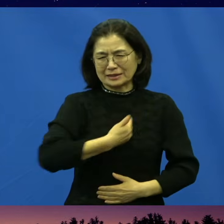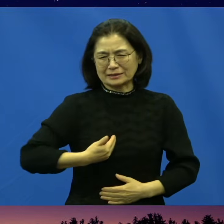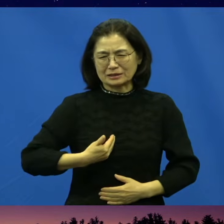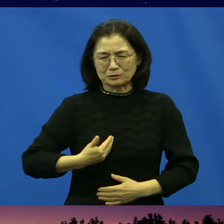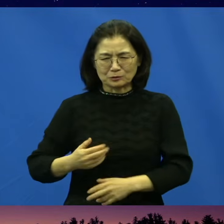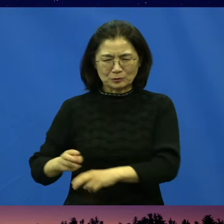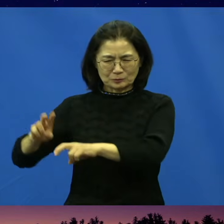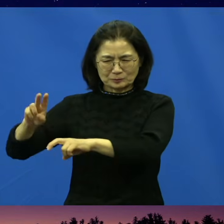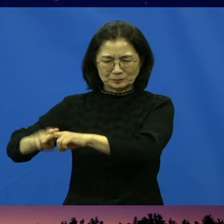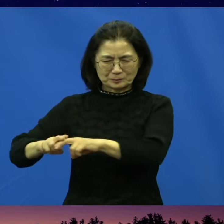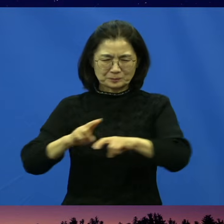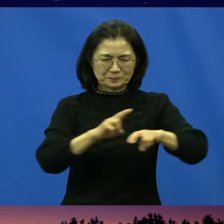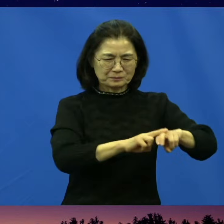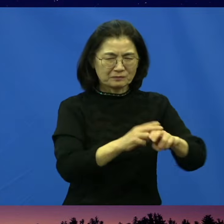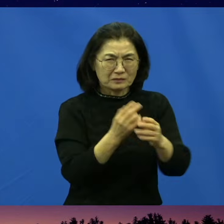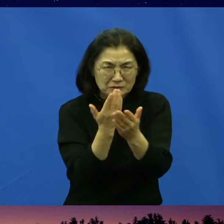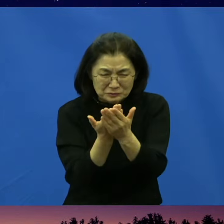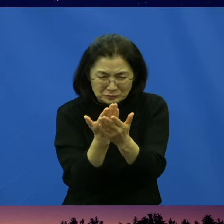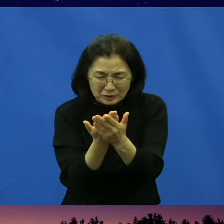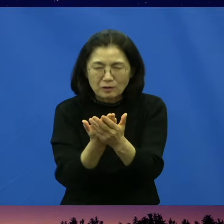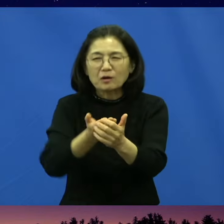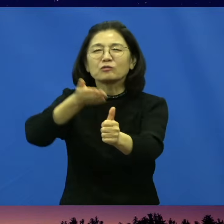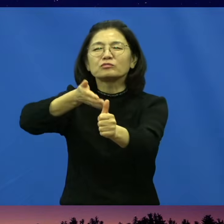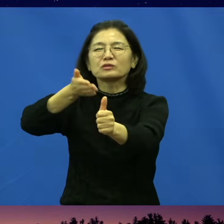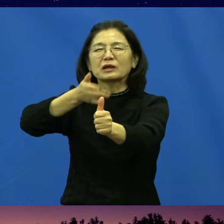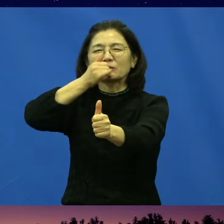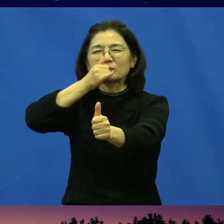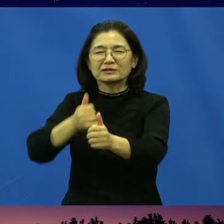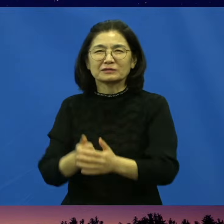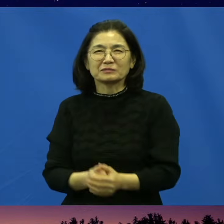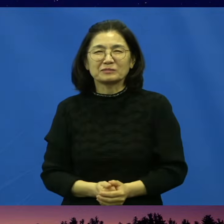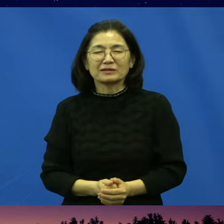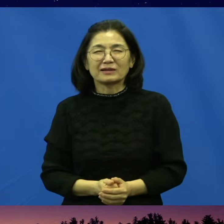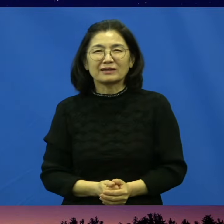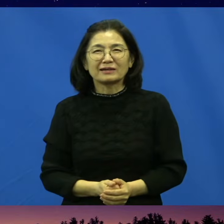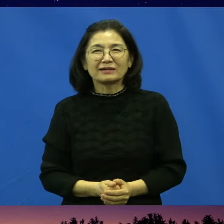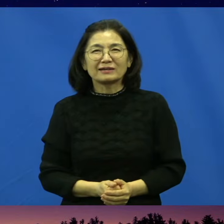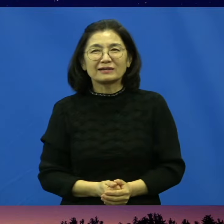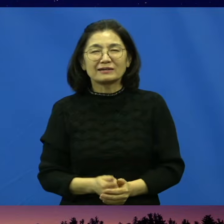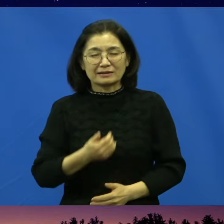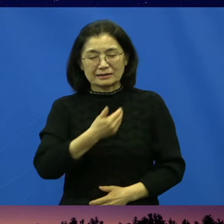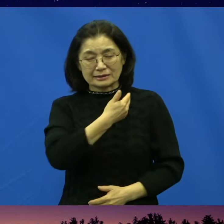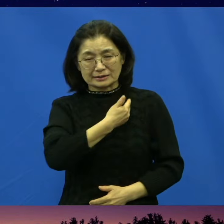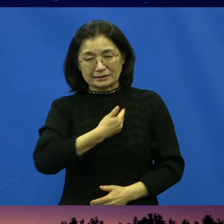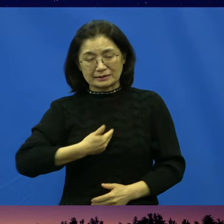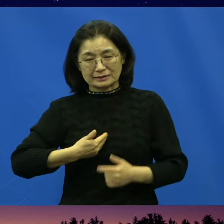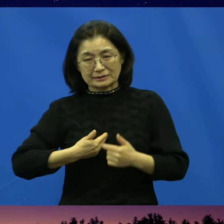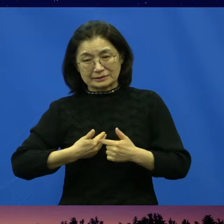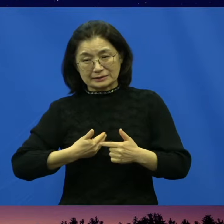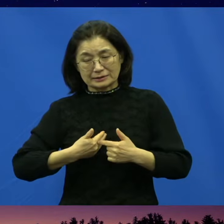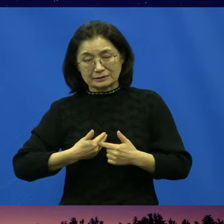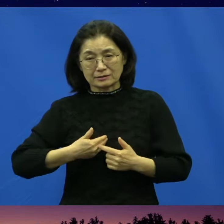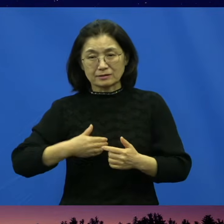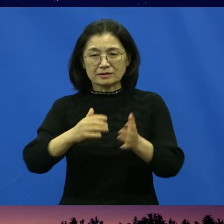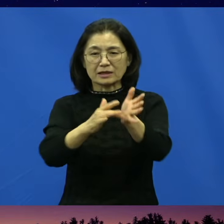것입니다. 여러분, 제자들이 예수님의 이 순환 예고를 3번이나